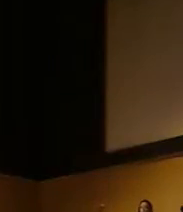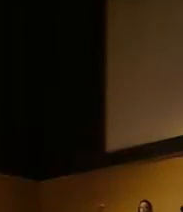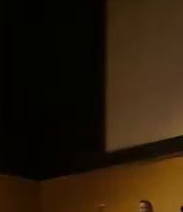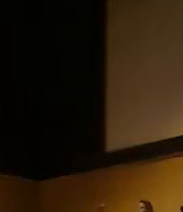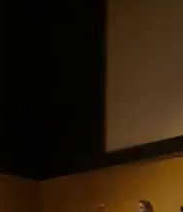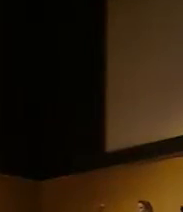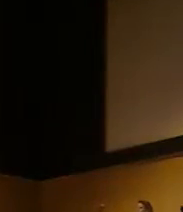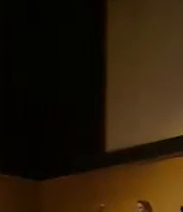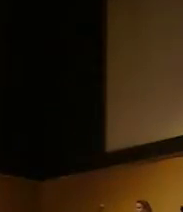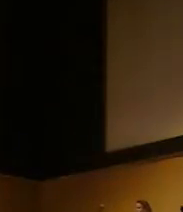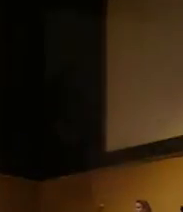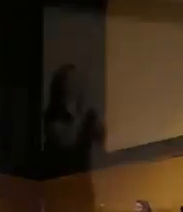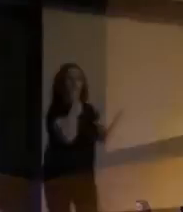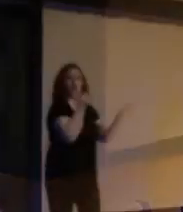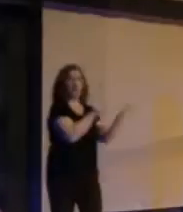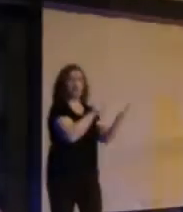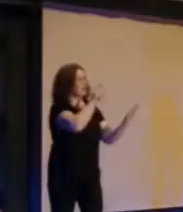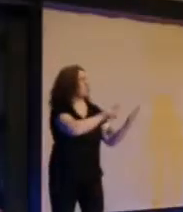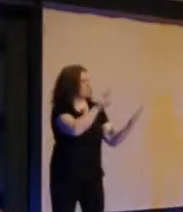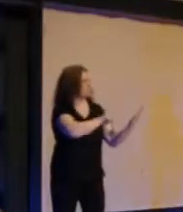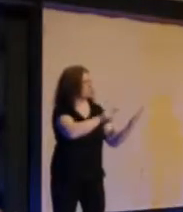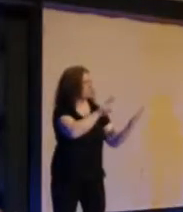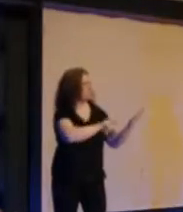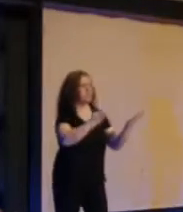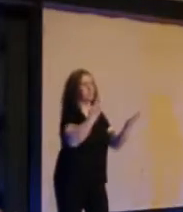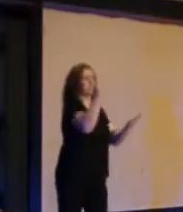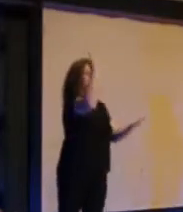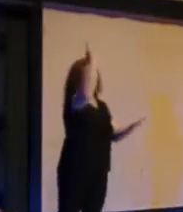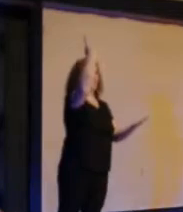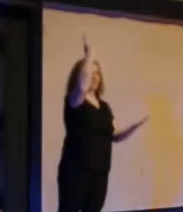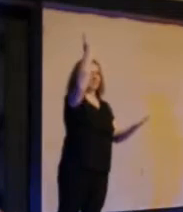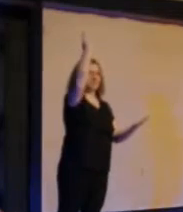Este es el primer cuento que leí en aquel libro.